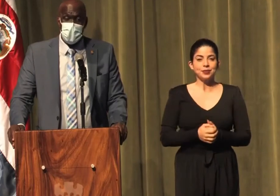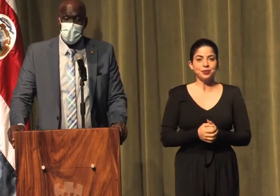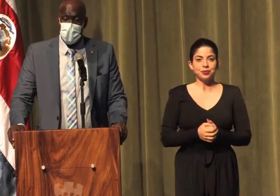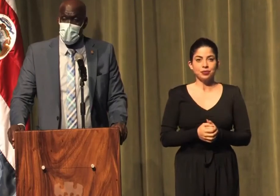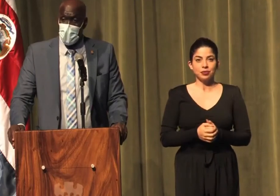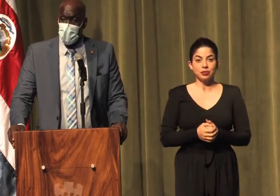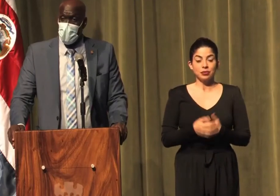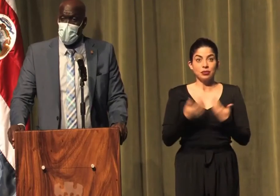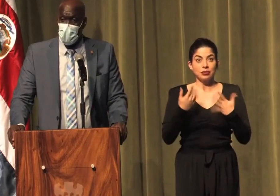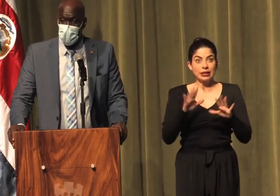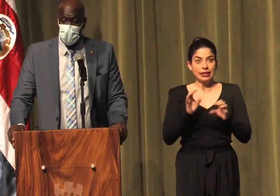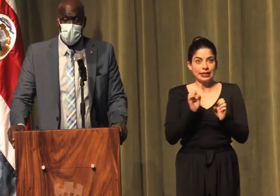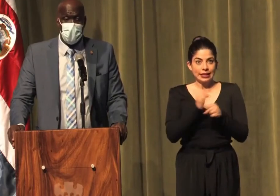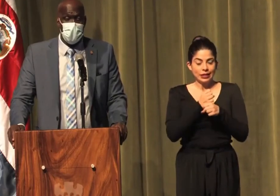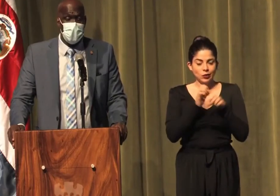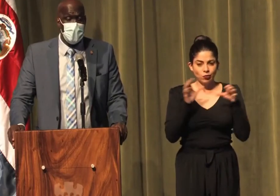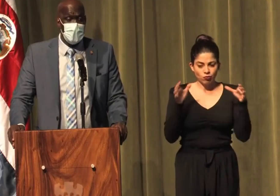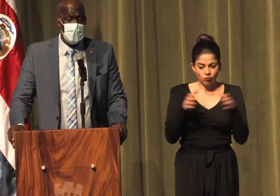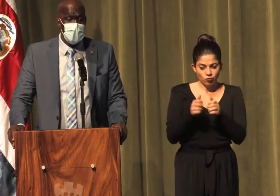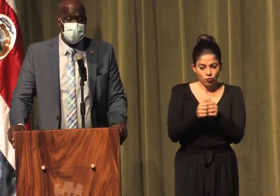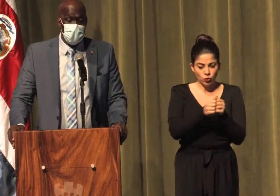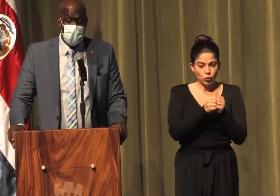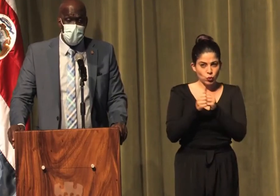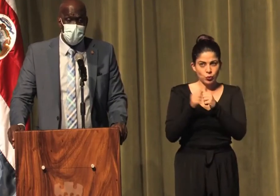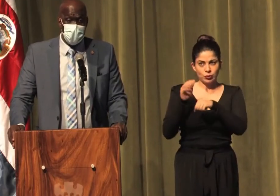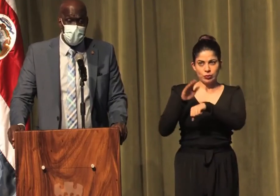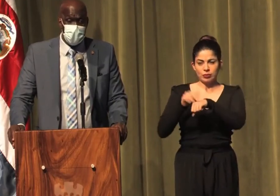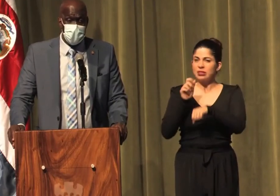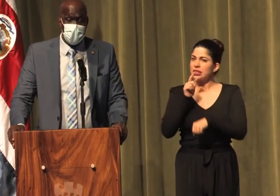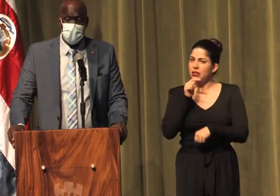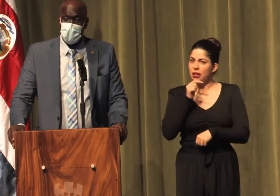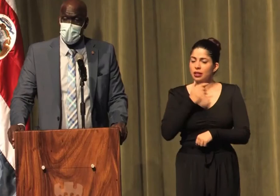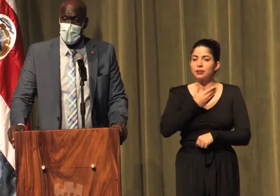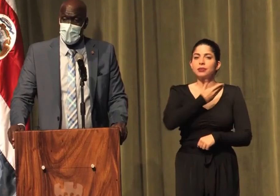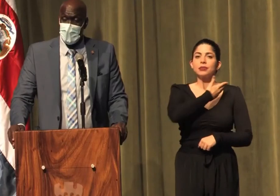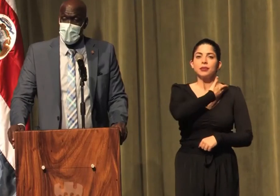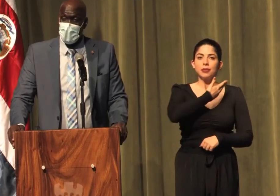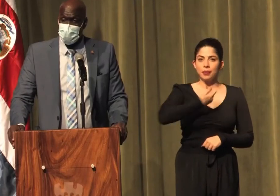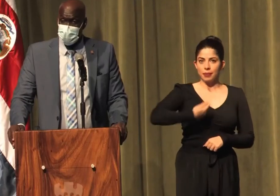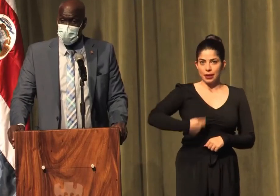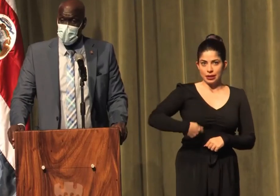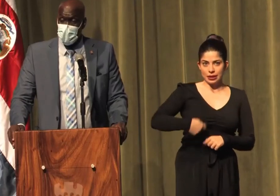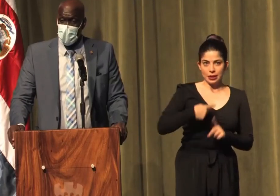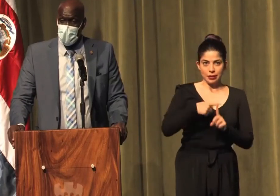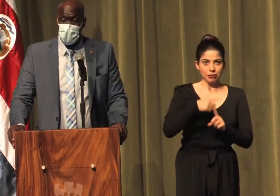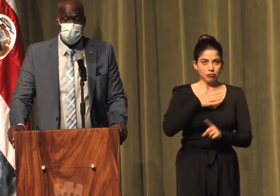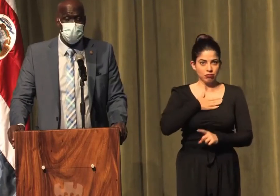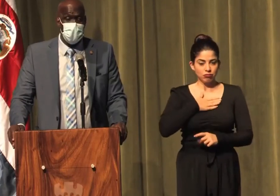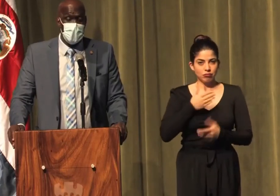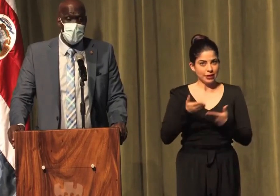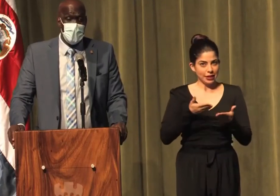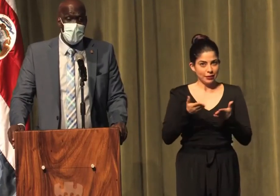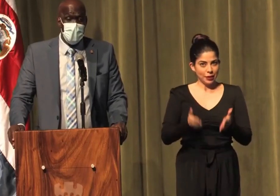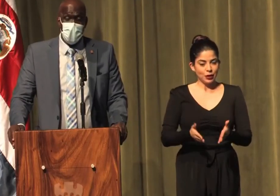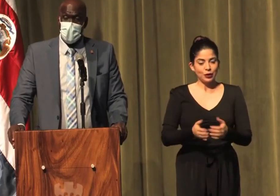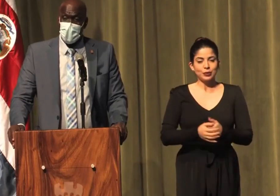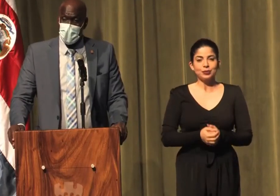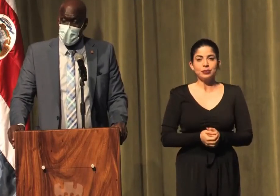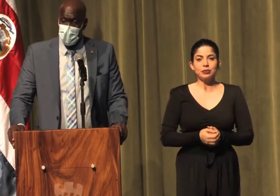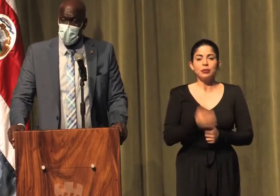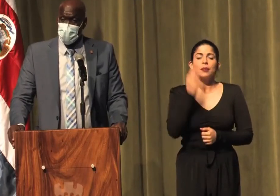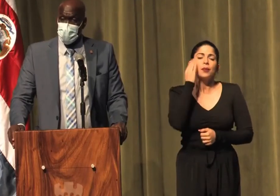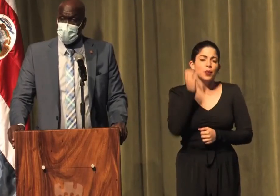hicimos el llamado conjunto, el señor presidente y este servidor,